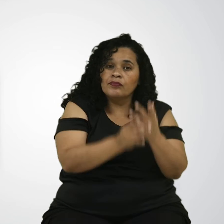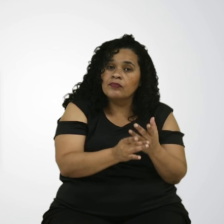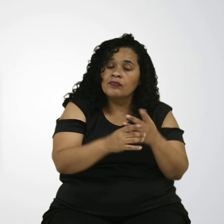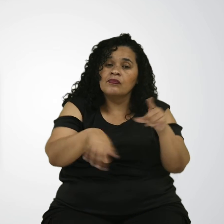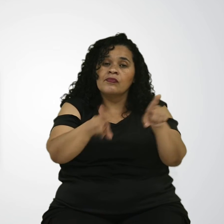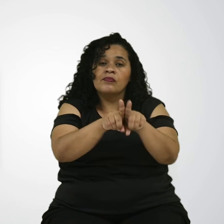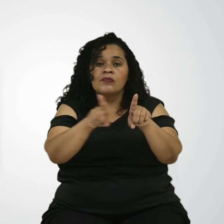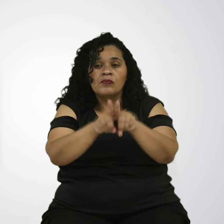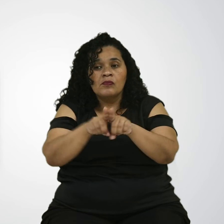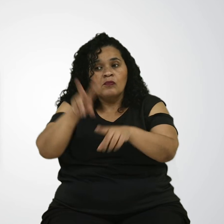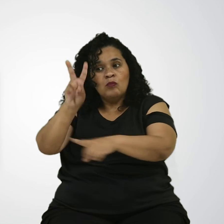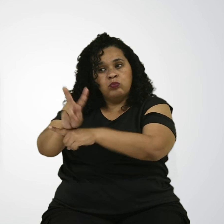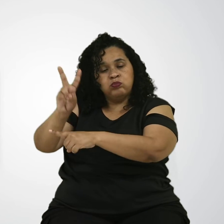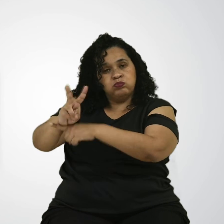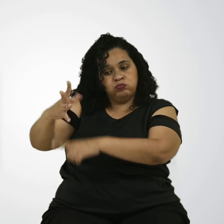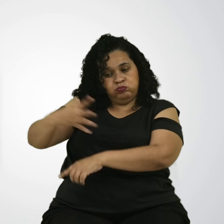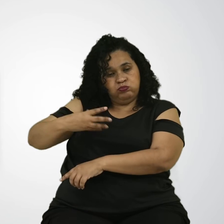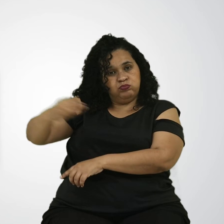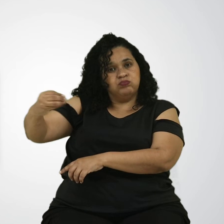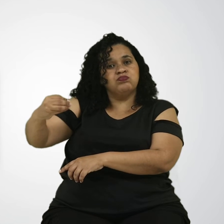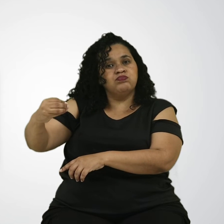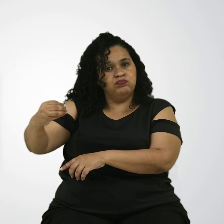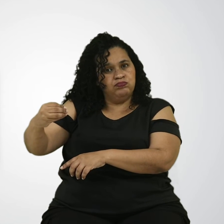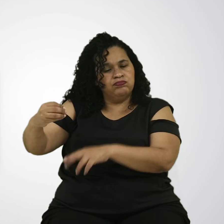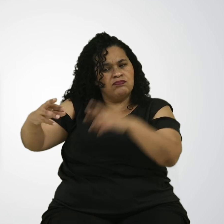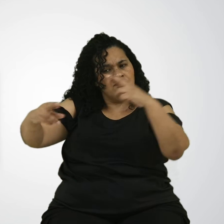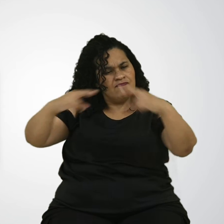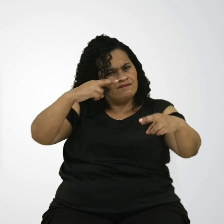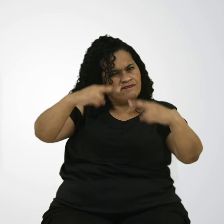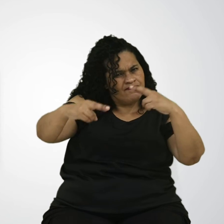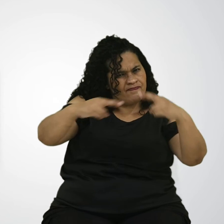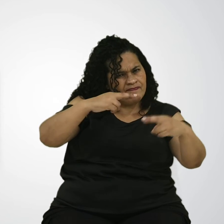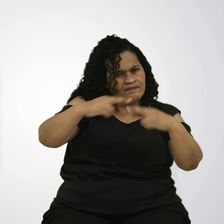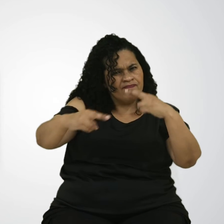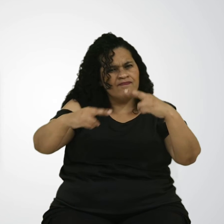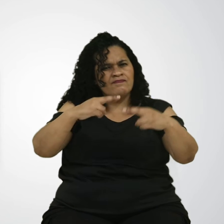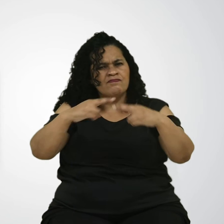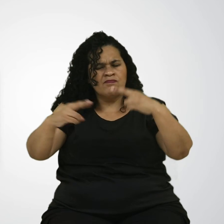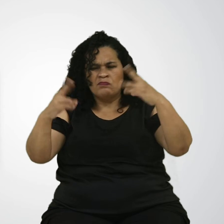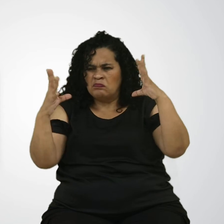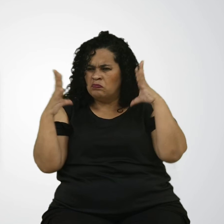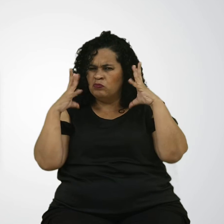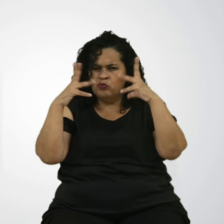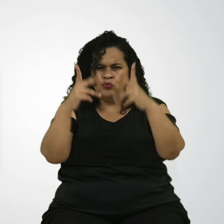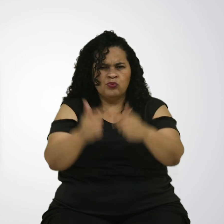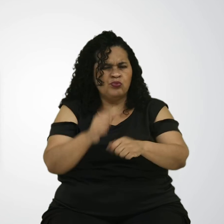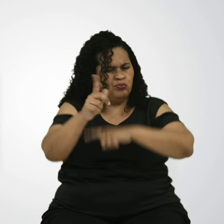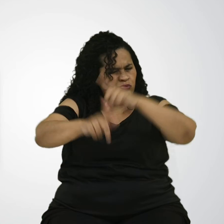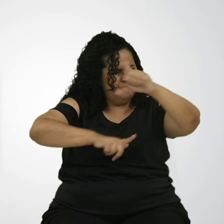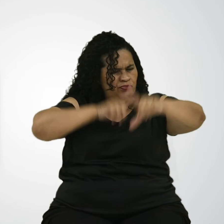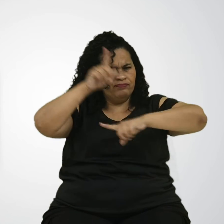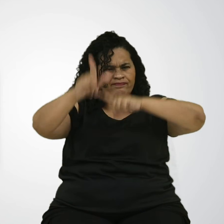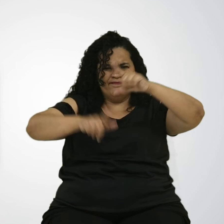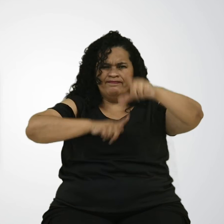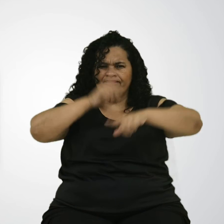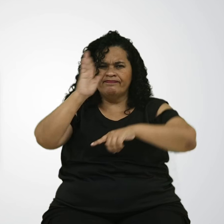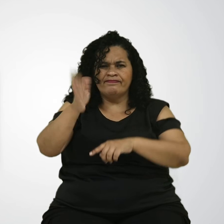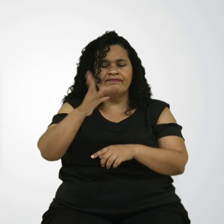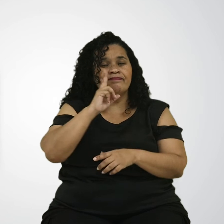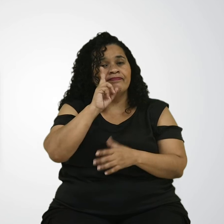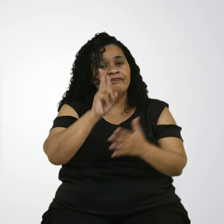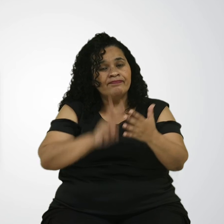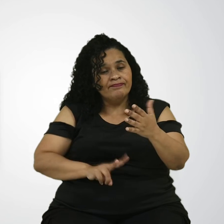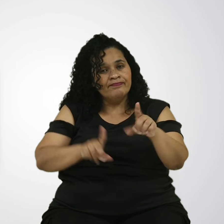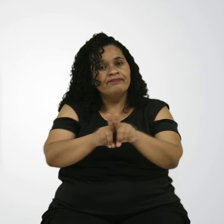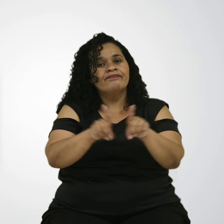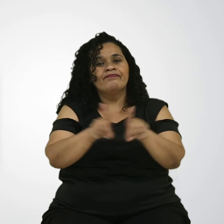vimos. A Bíblia tem orientação para as relações comerciais, de trabalho, como nós já vimos. A gente precisa